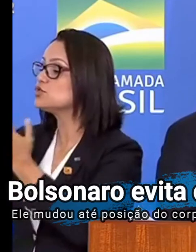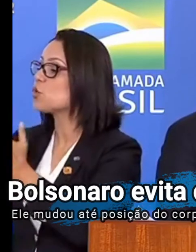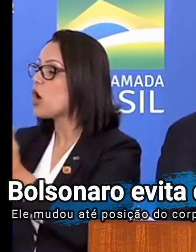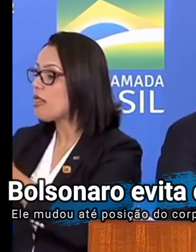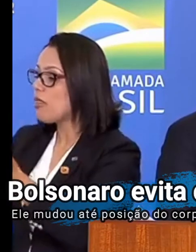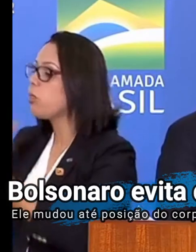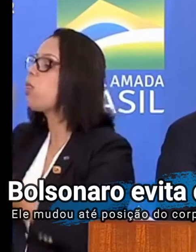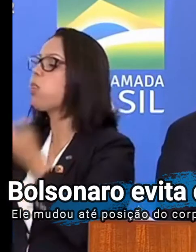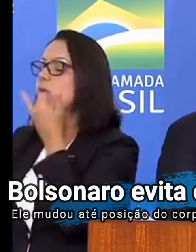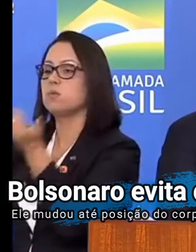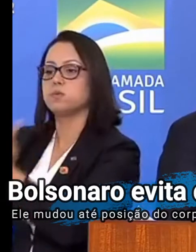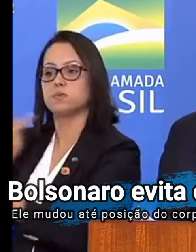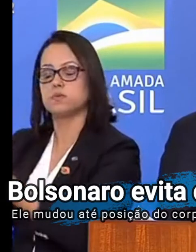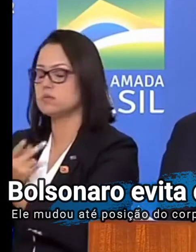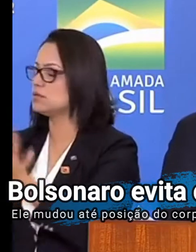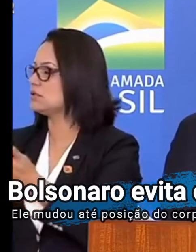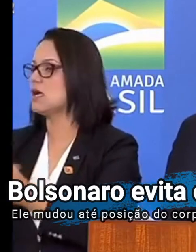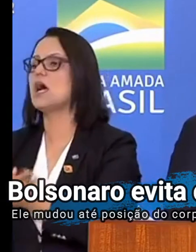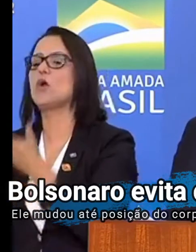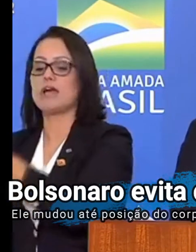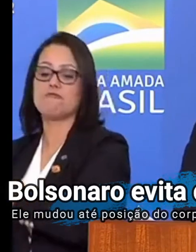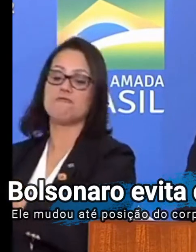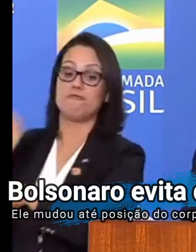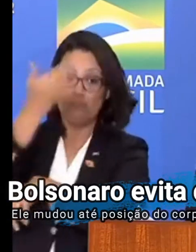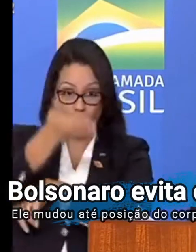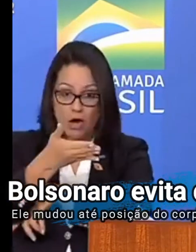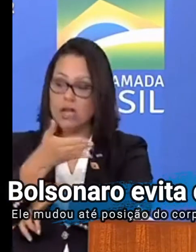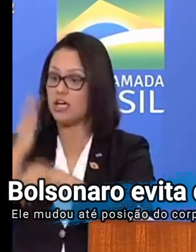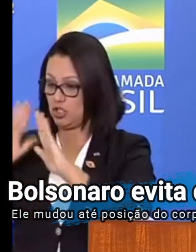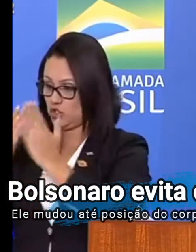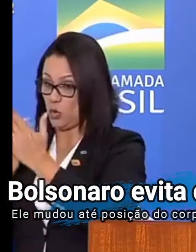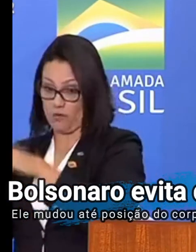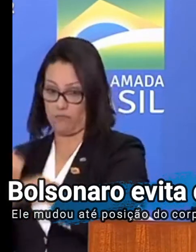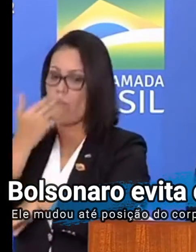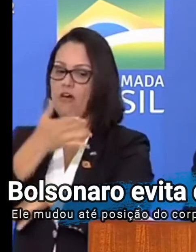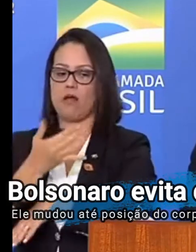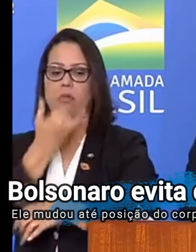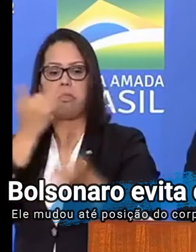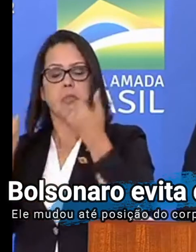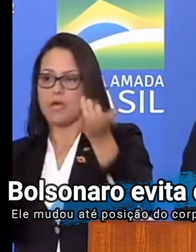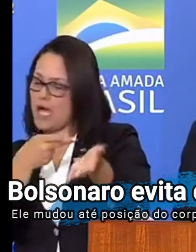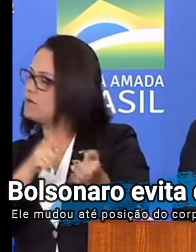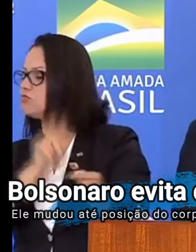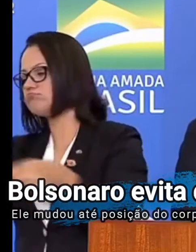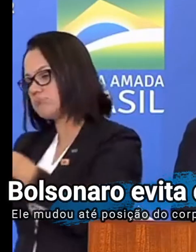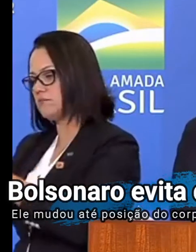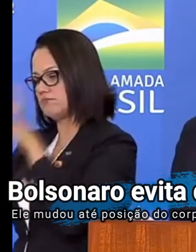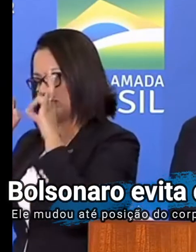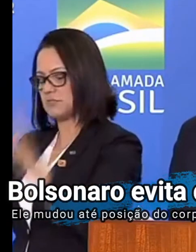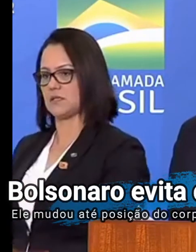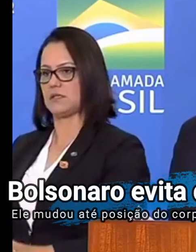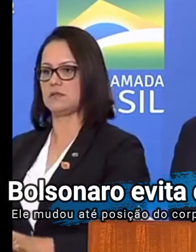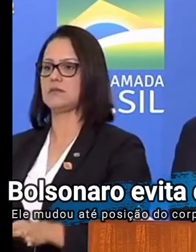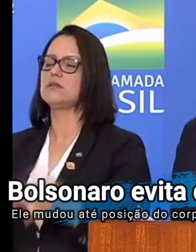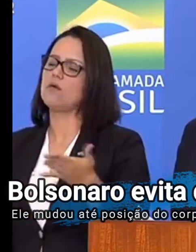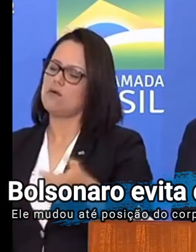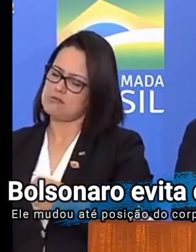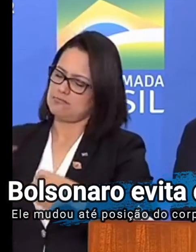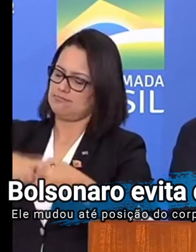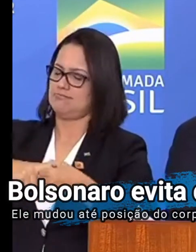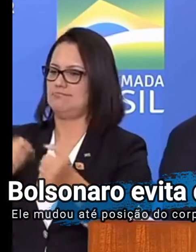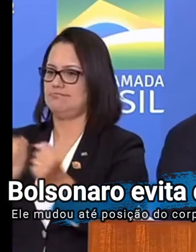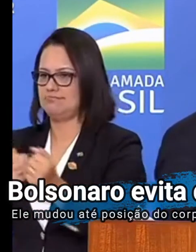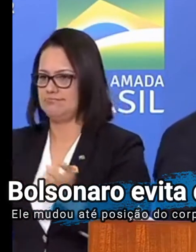queria para seus filhos uma vida diferente que tinha lá fora e hoje esse convênio essa oportunidade